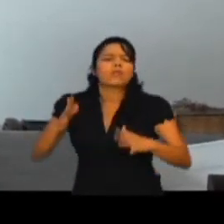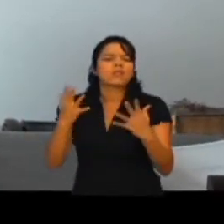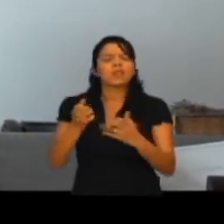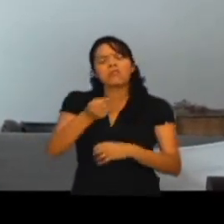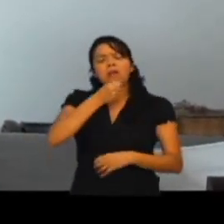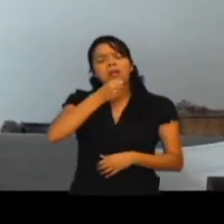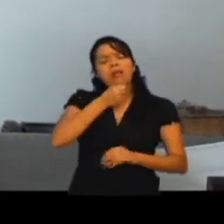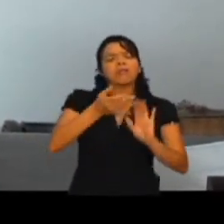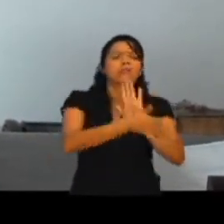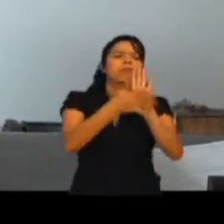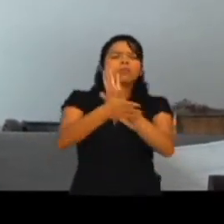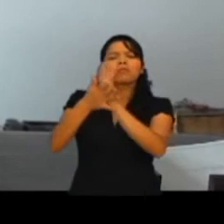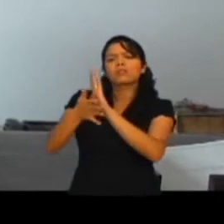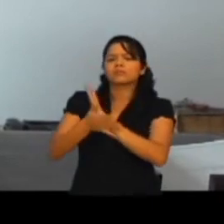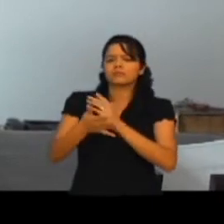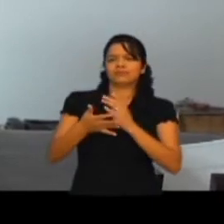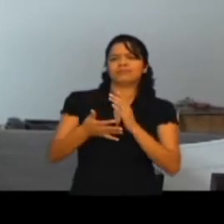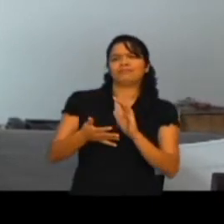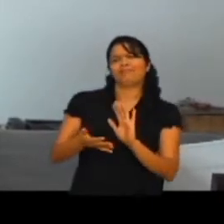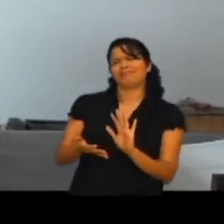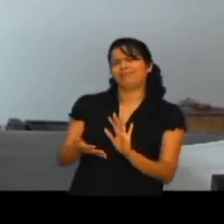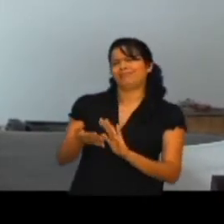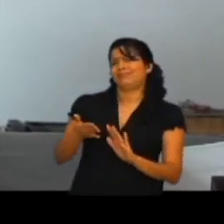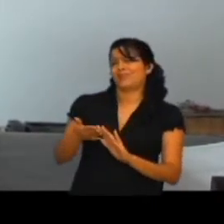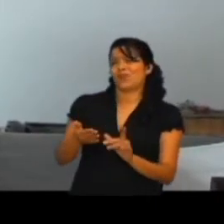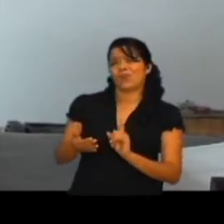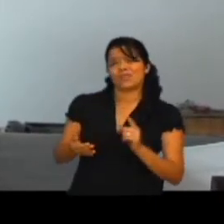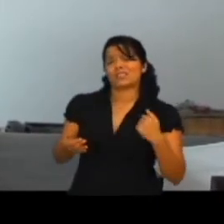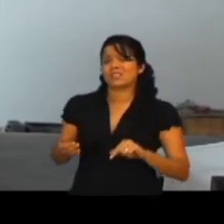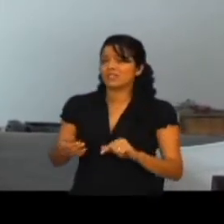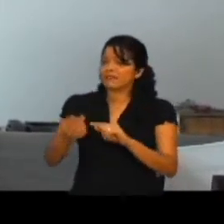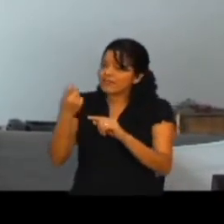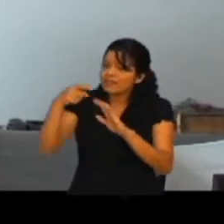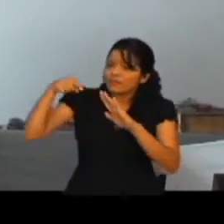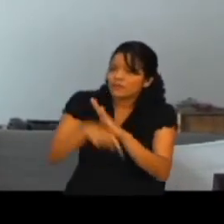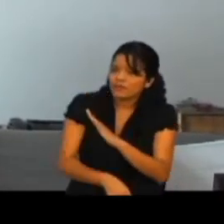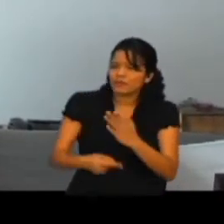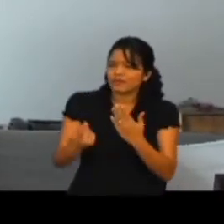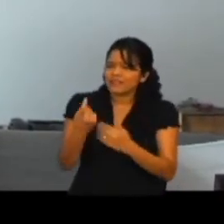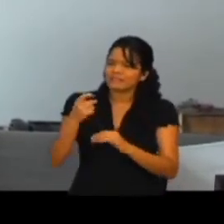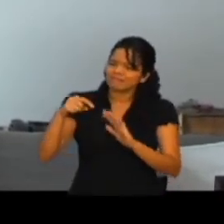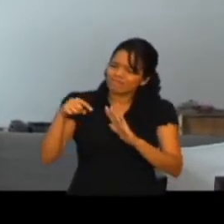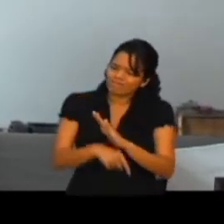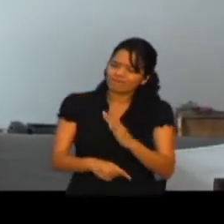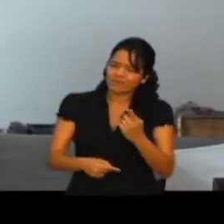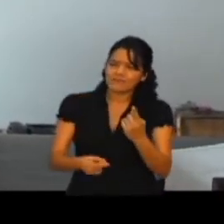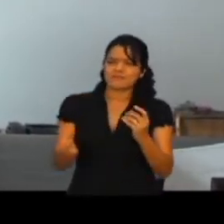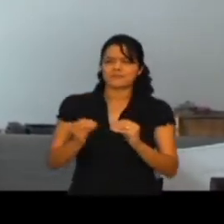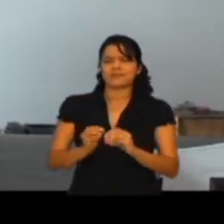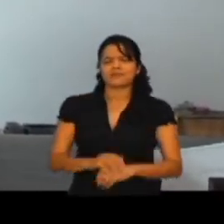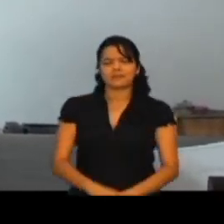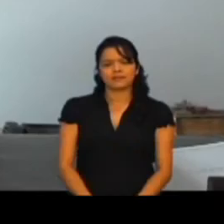sino cualquier persona que quiera ser crítico, quiera opinar algo, y se va con lo primero que ve, pero no va al fondo también de las